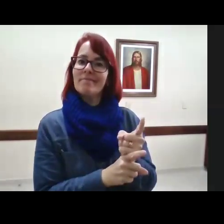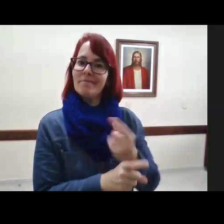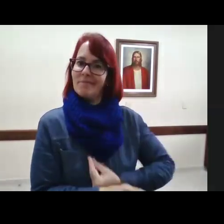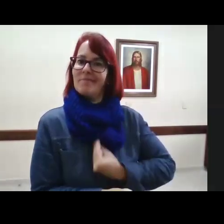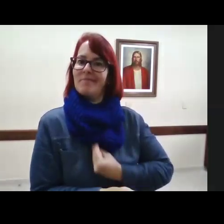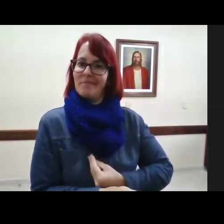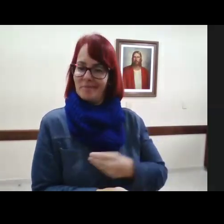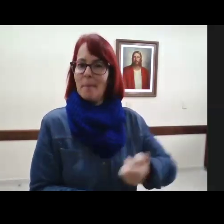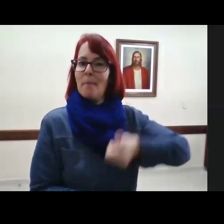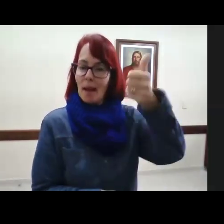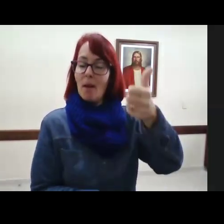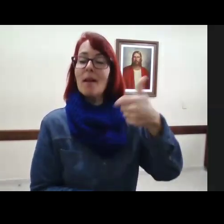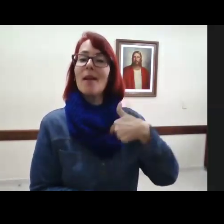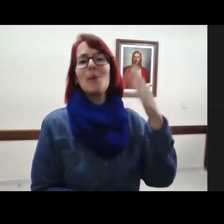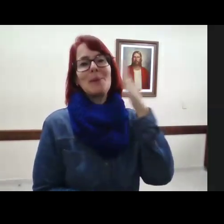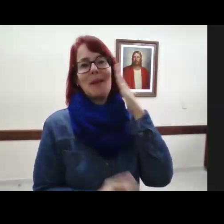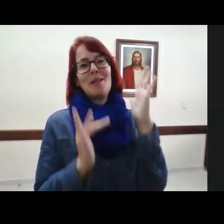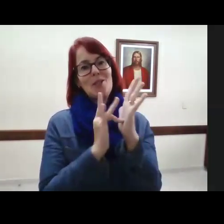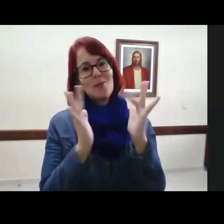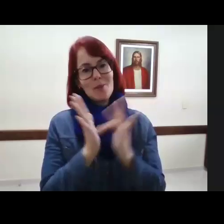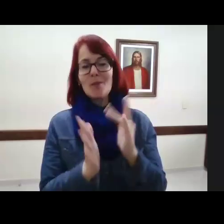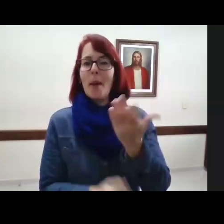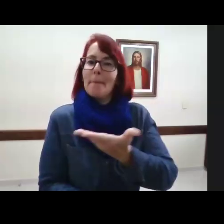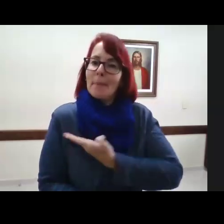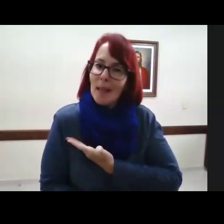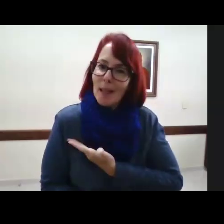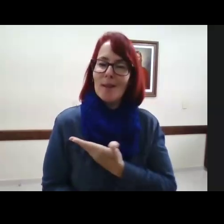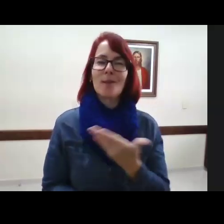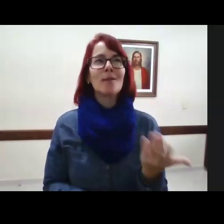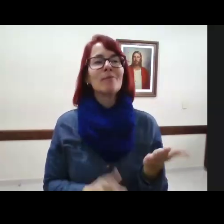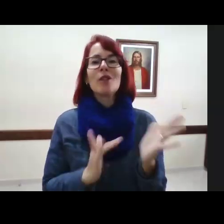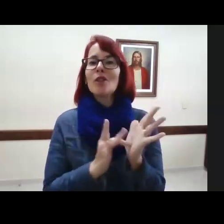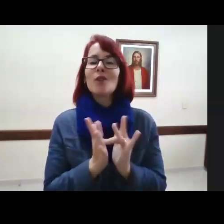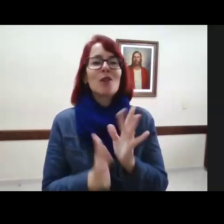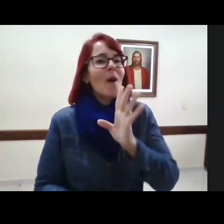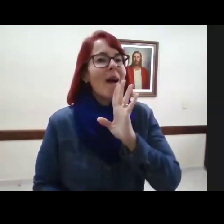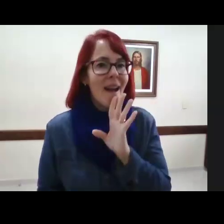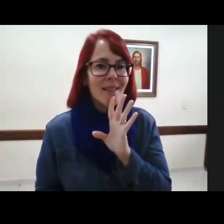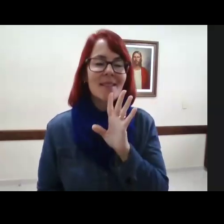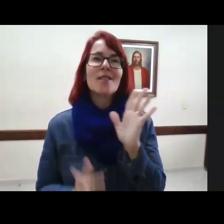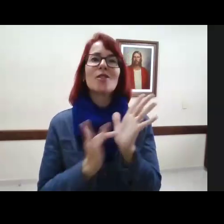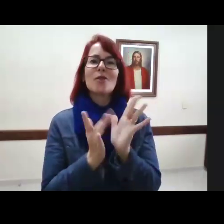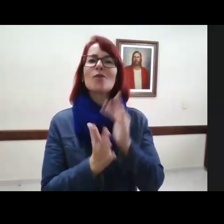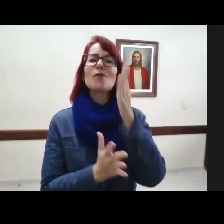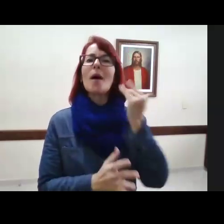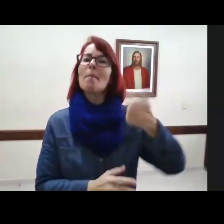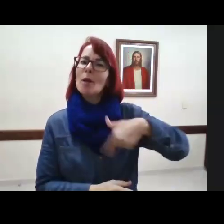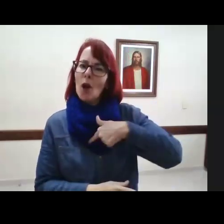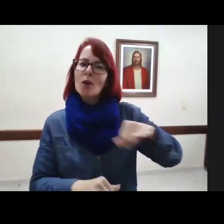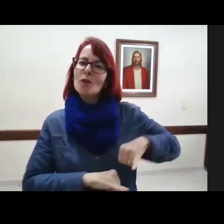Eu sei que Cristo, Ele é nosso Salvador, Ele é nosso amigo. Ele nos conhece, Ele sabe das dores que a gente